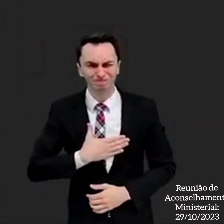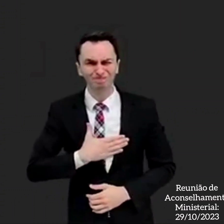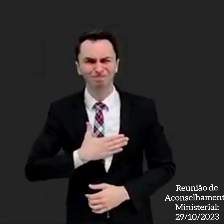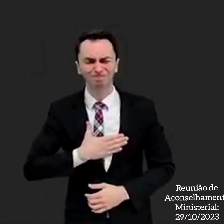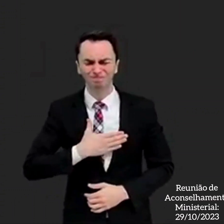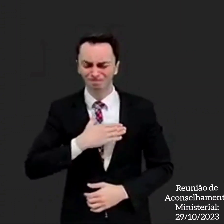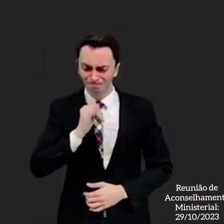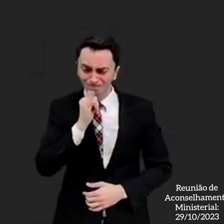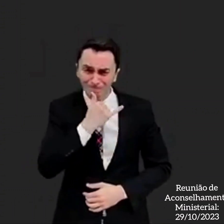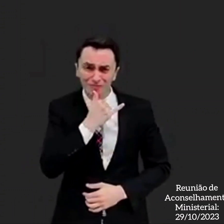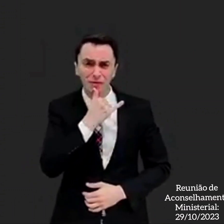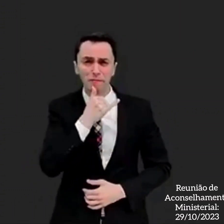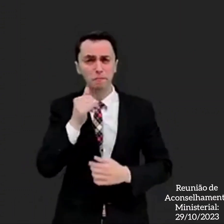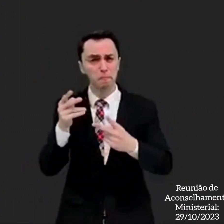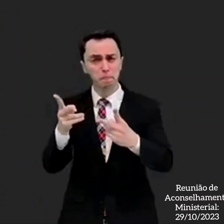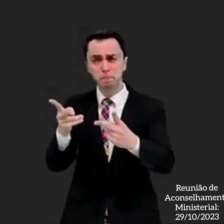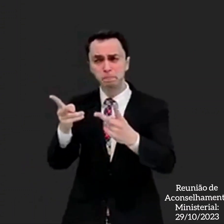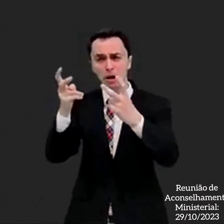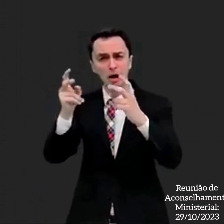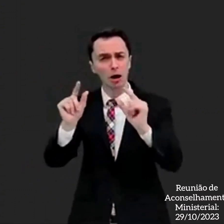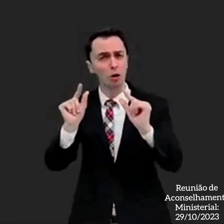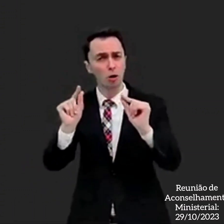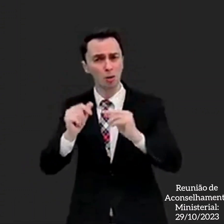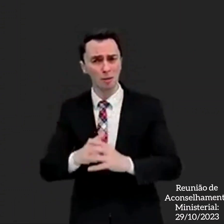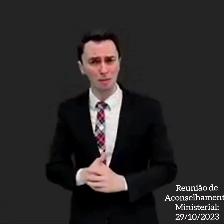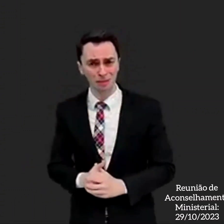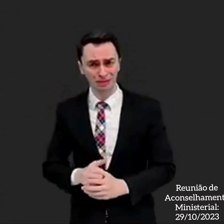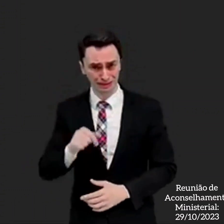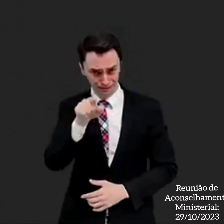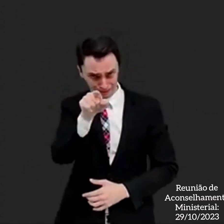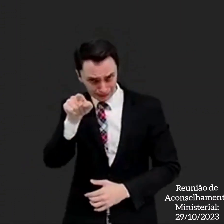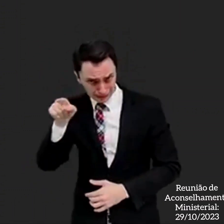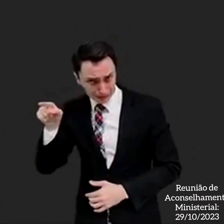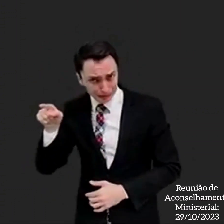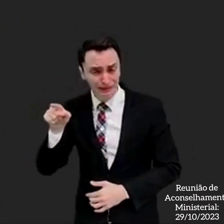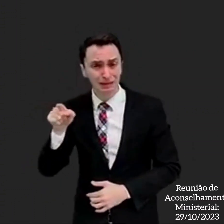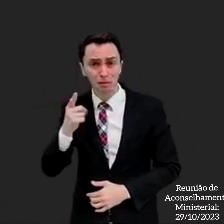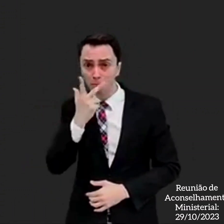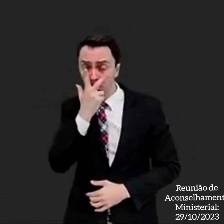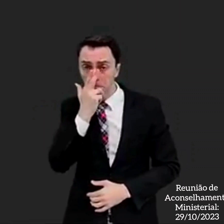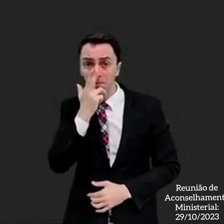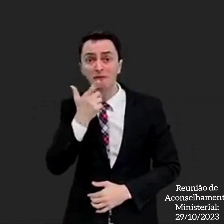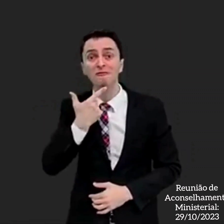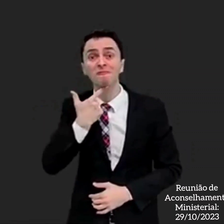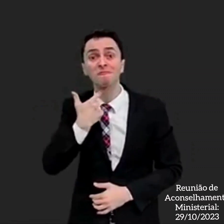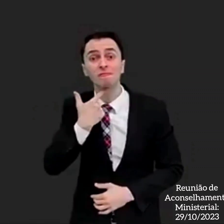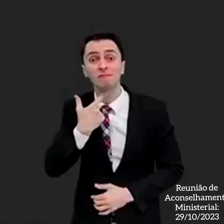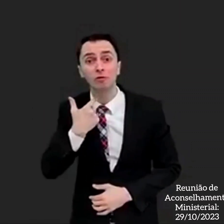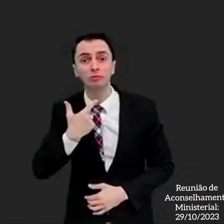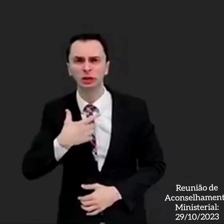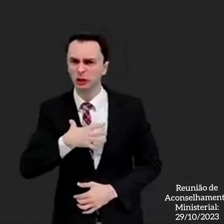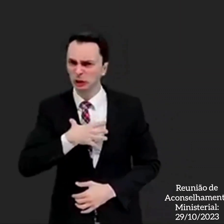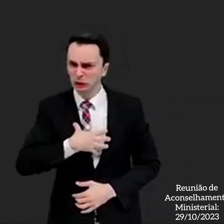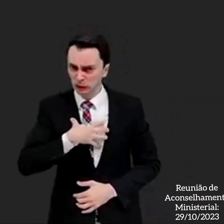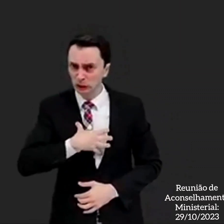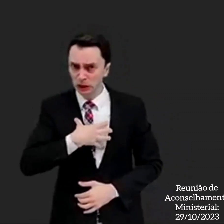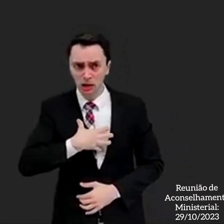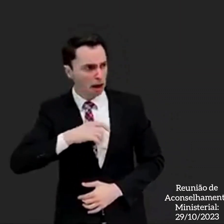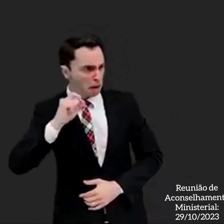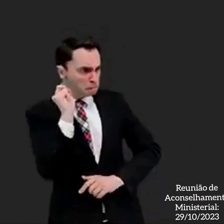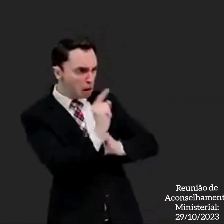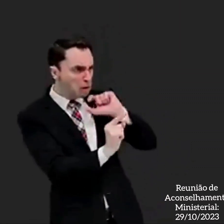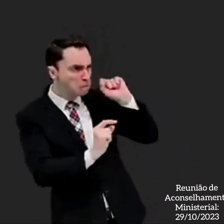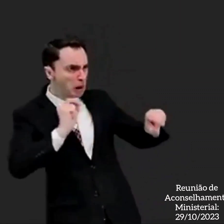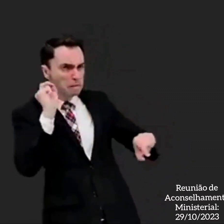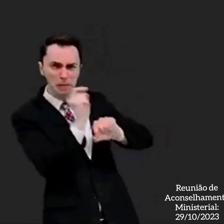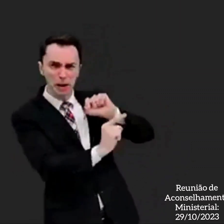com clareza o desejo evidente de tais pessoas em depreciar raivosamente a